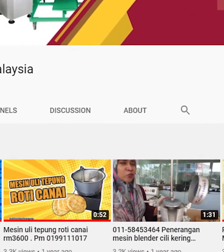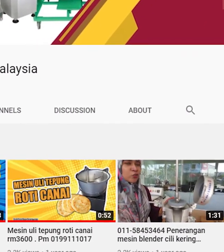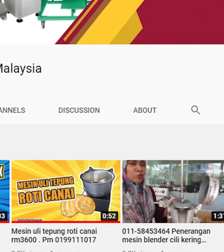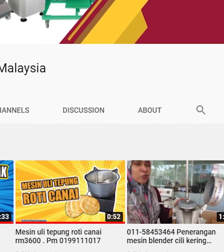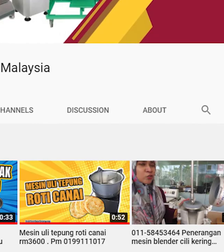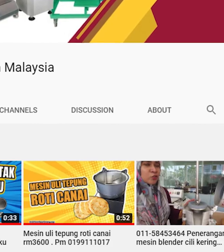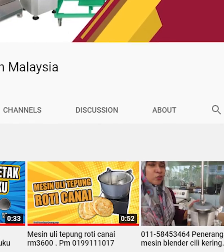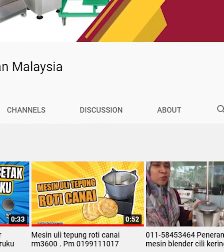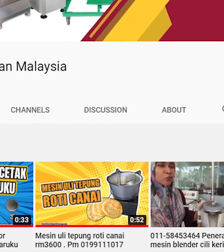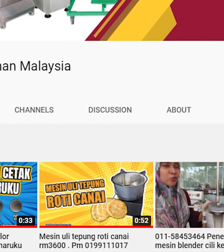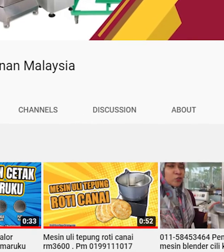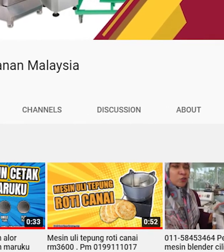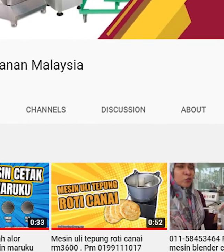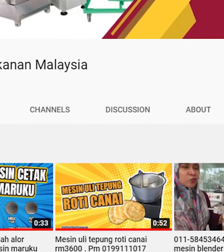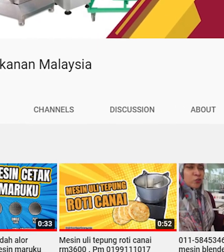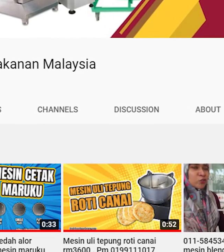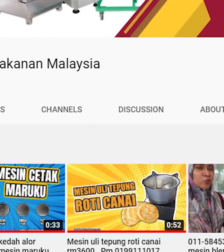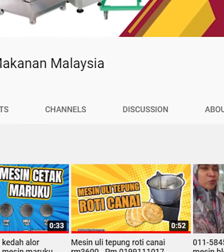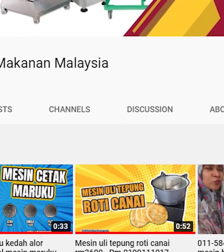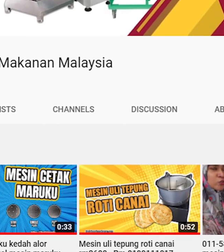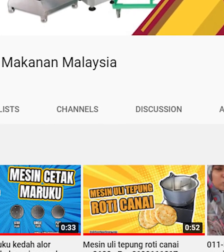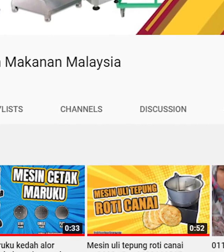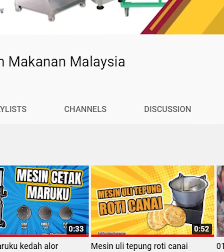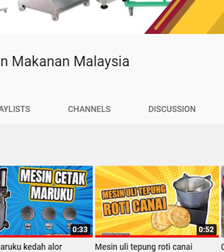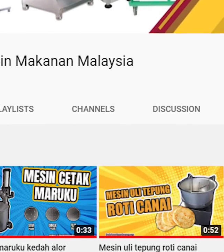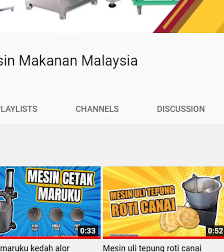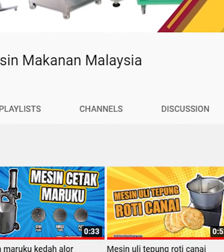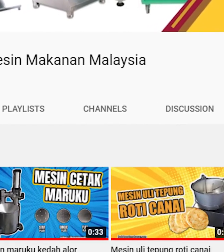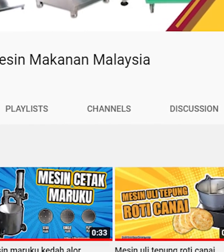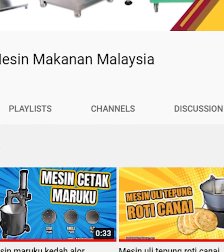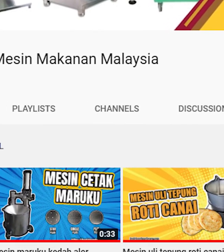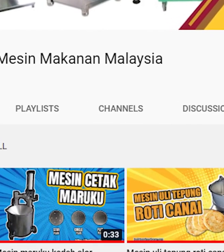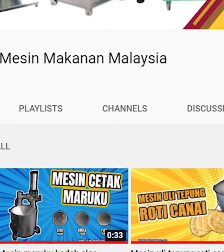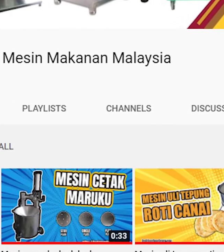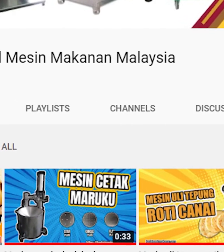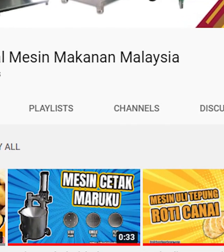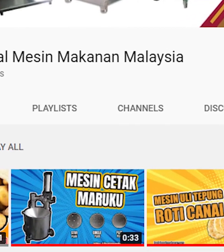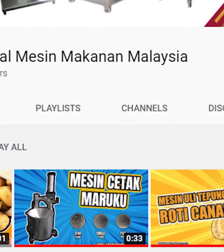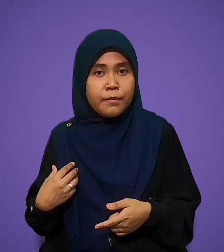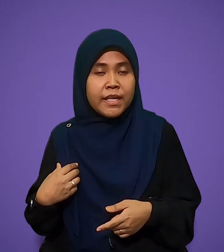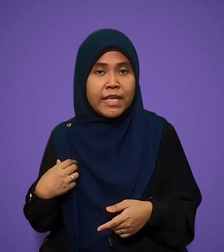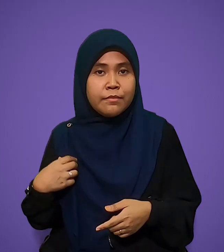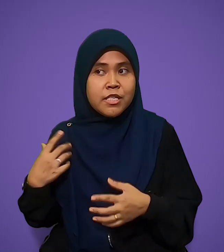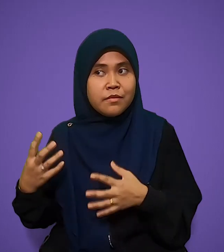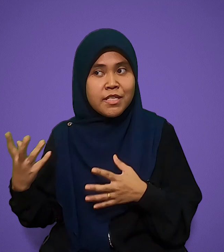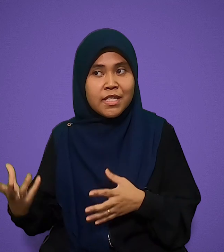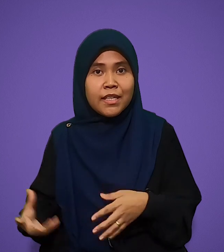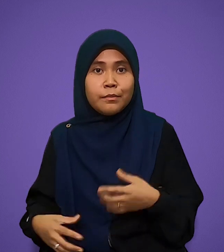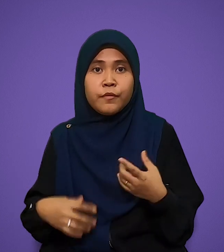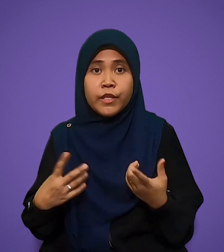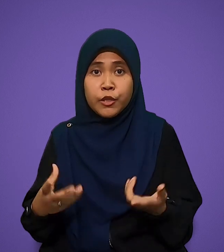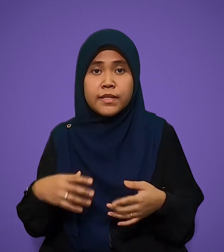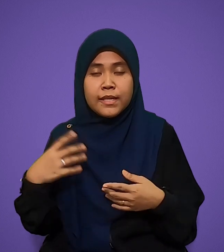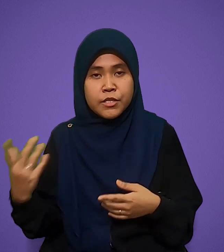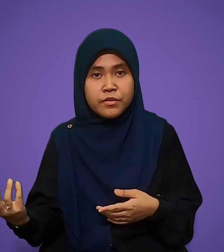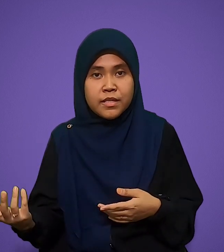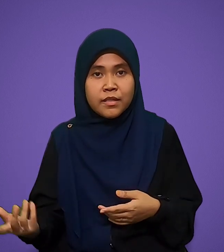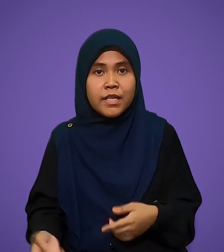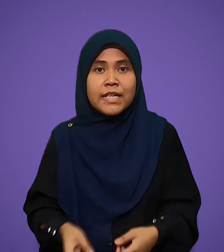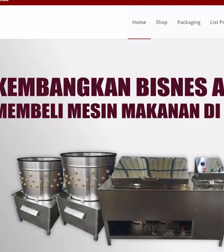kami Pembekal Mesin Makanan Malaysia untuk mendapatkan notifikasi daripada kami mengenai mesin-mesin ataupun video yang selanjutnya.